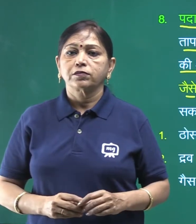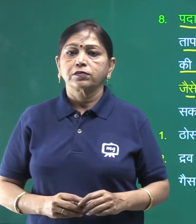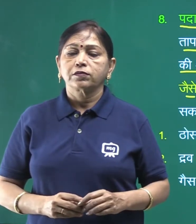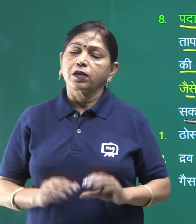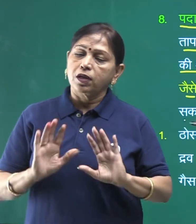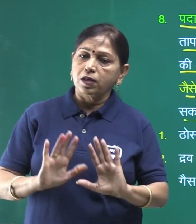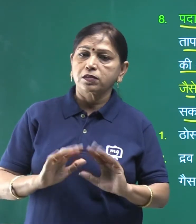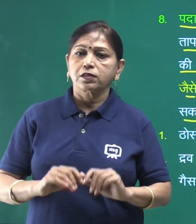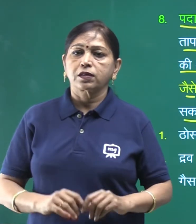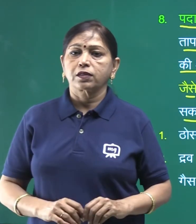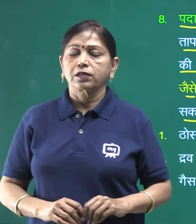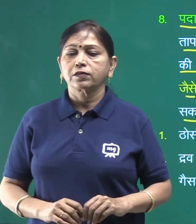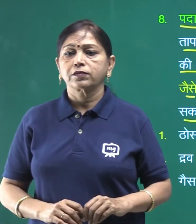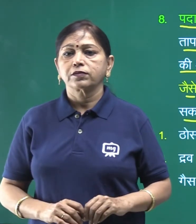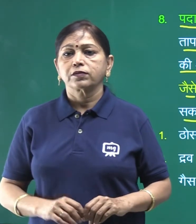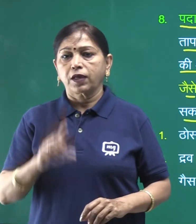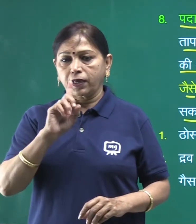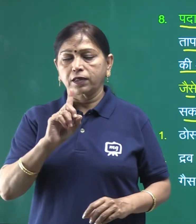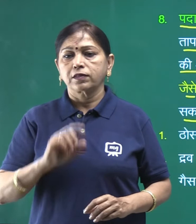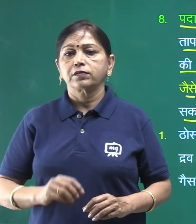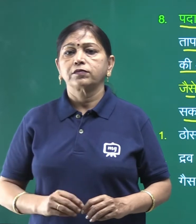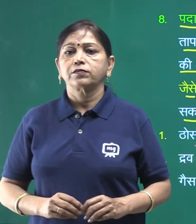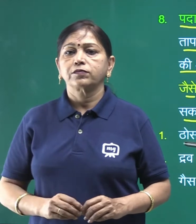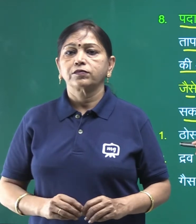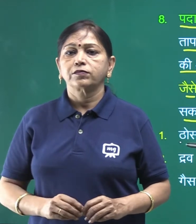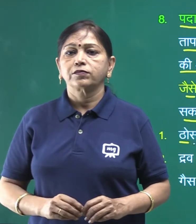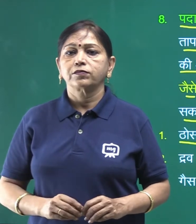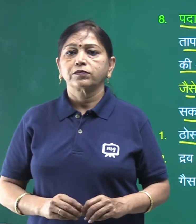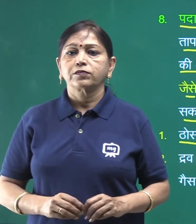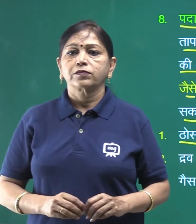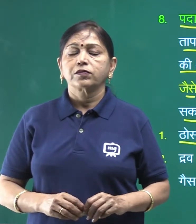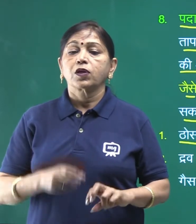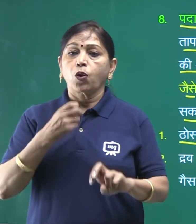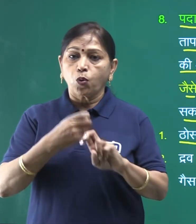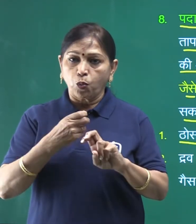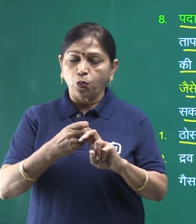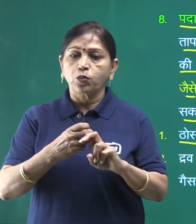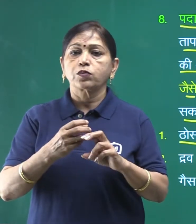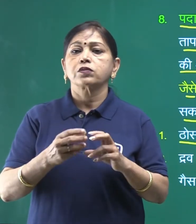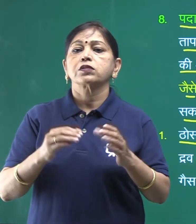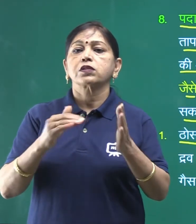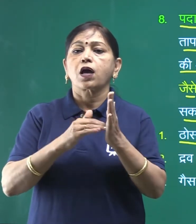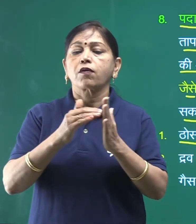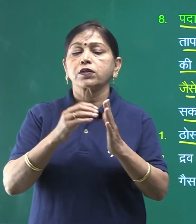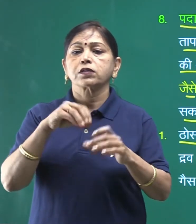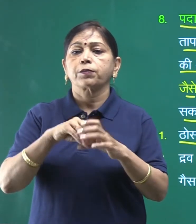रह सकता है। एक, ठोस अवस्था में